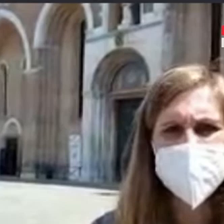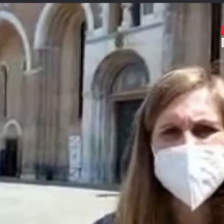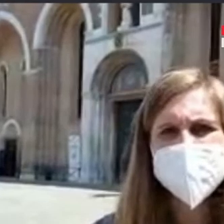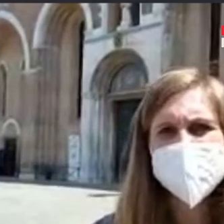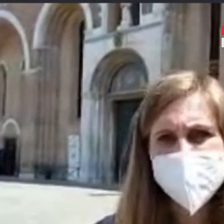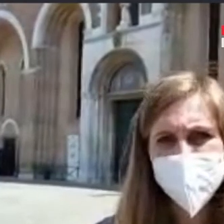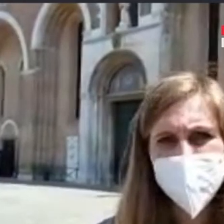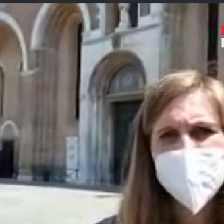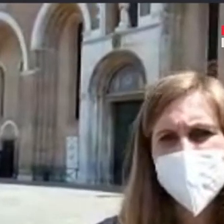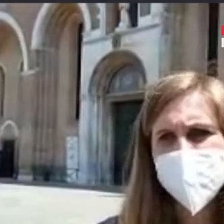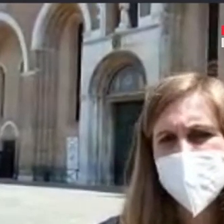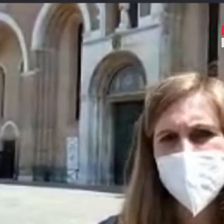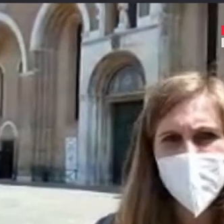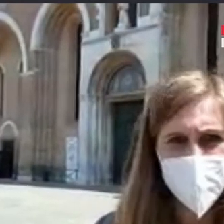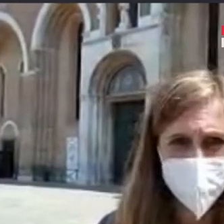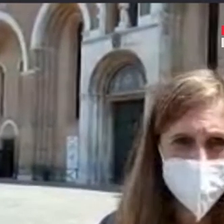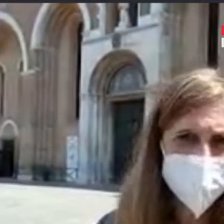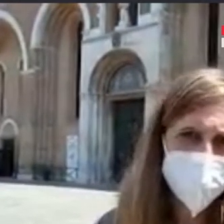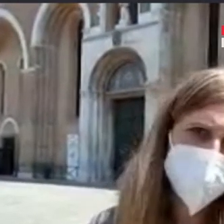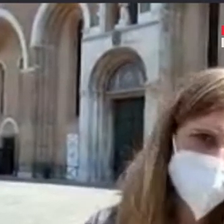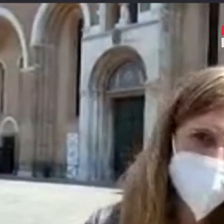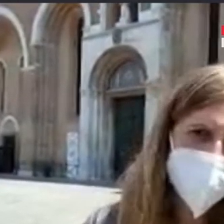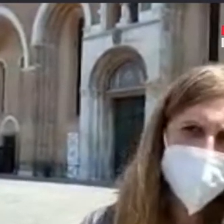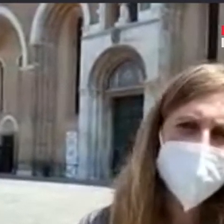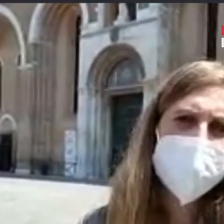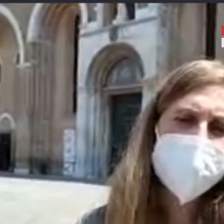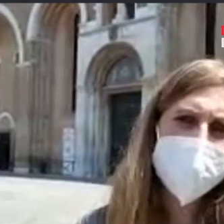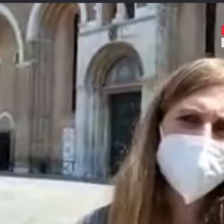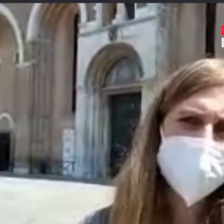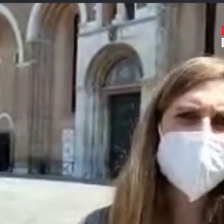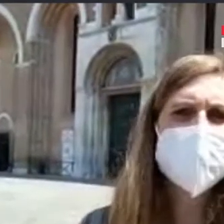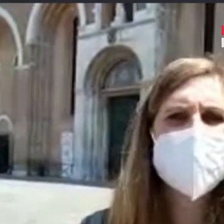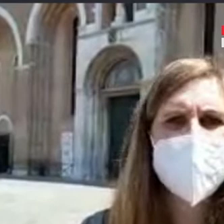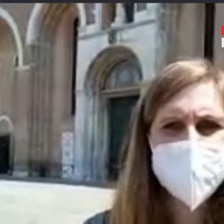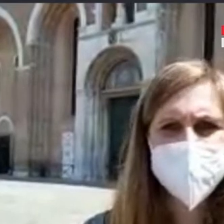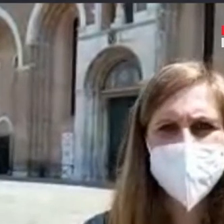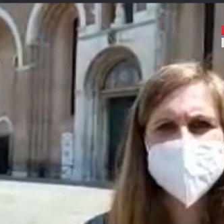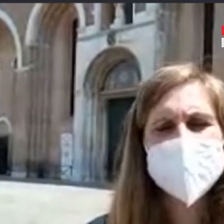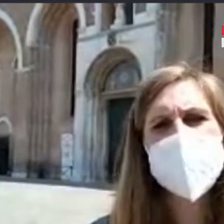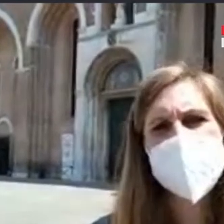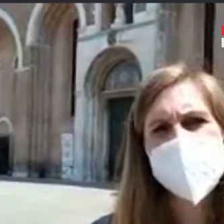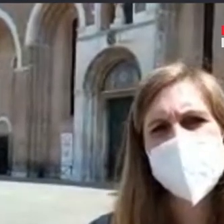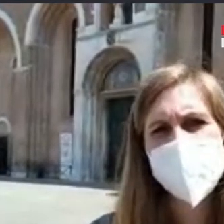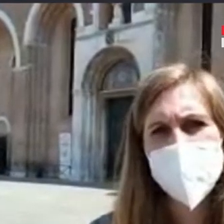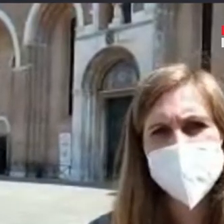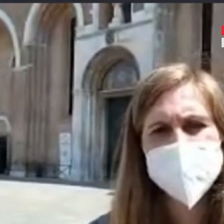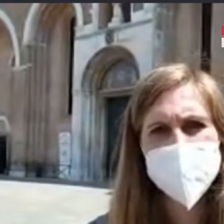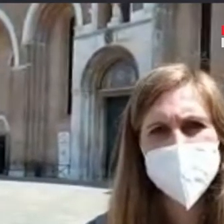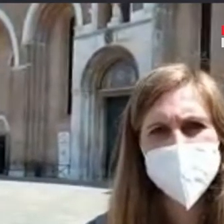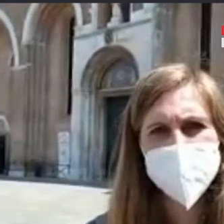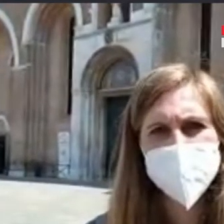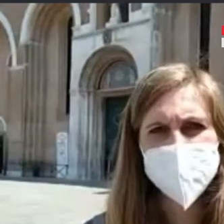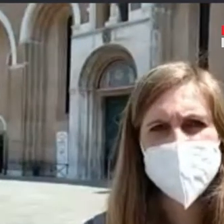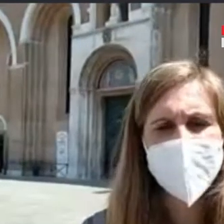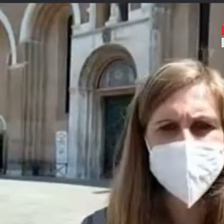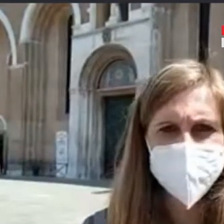e il santo, come vi dicevo, non ci sarà la processione, ma si recherà anche quest'anno in visita dei luoghi simbolici